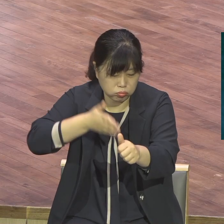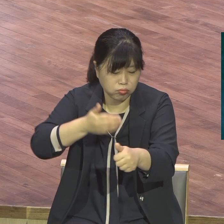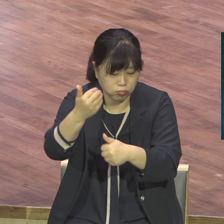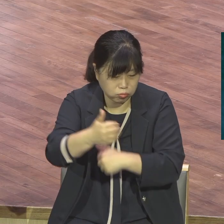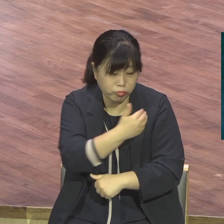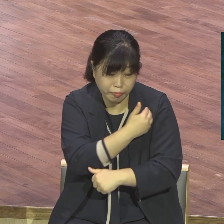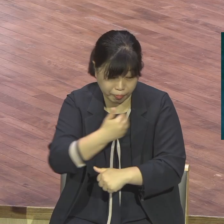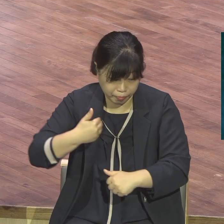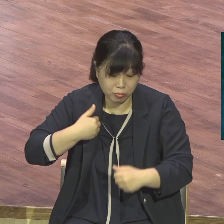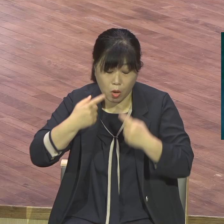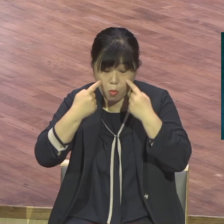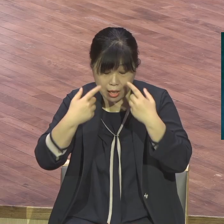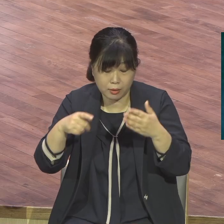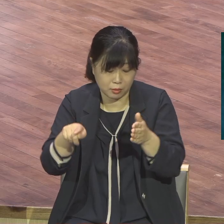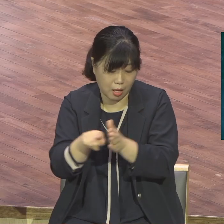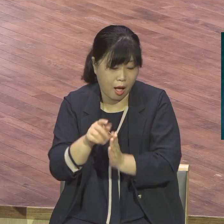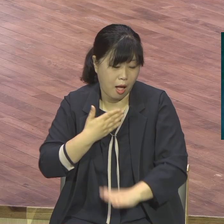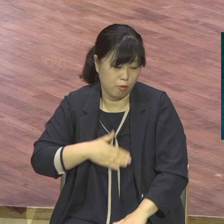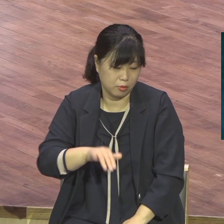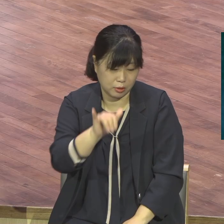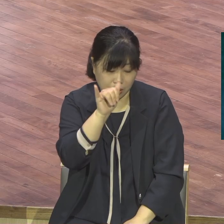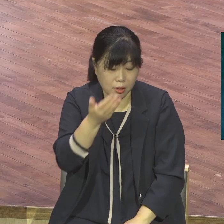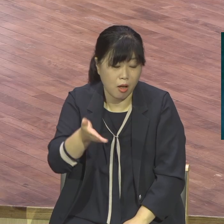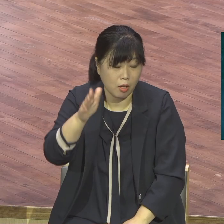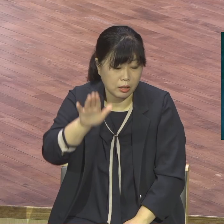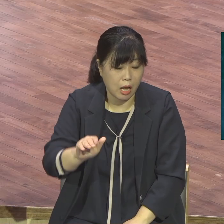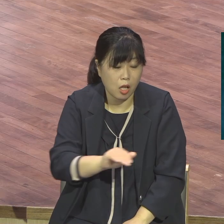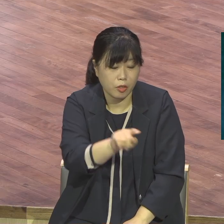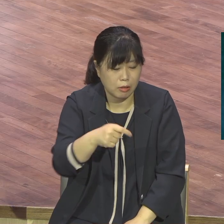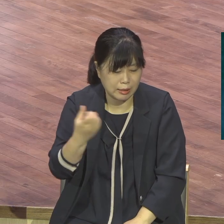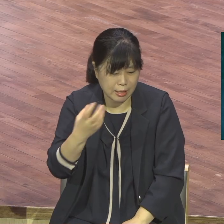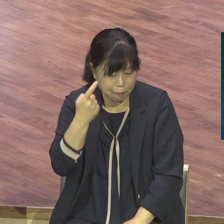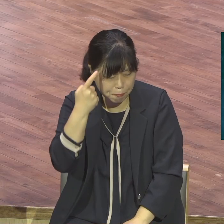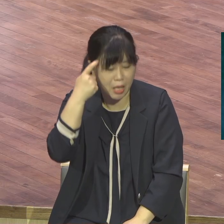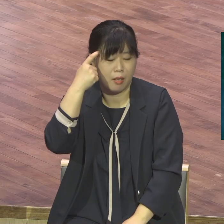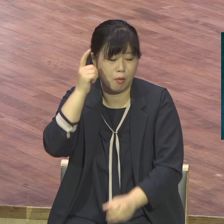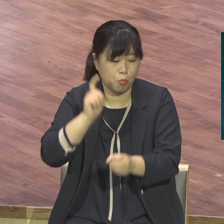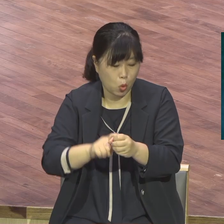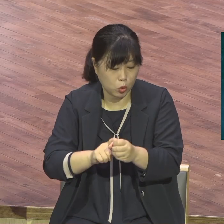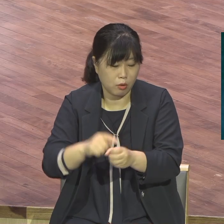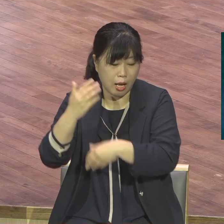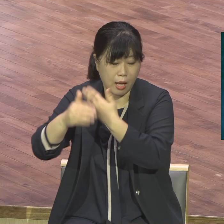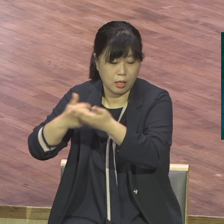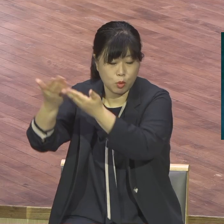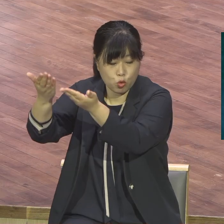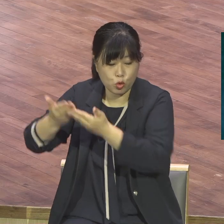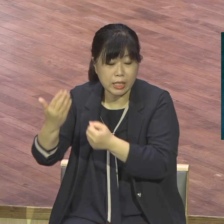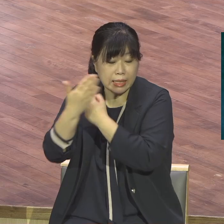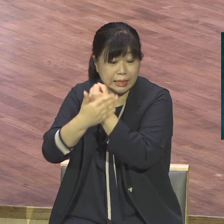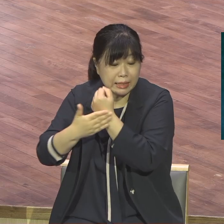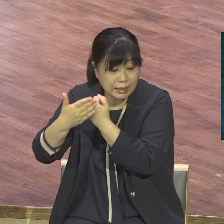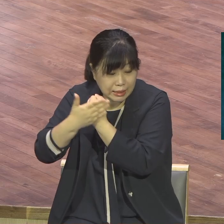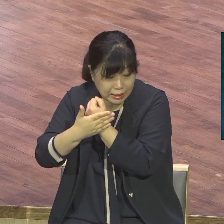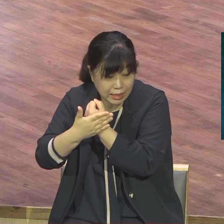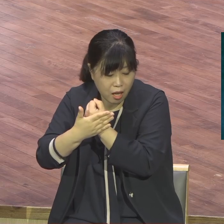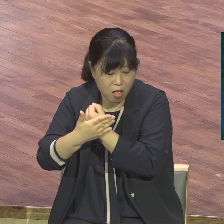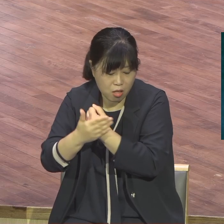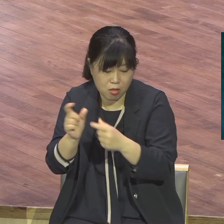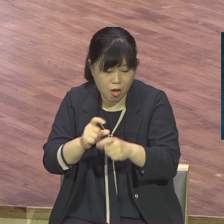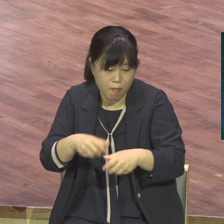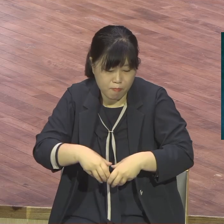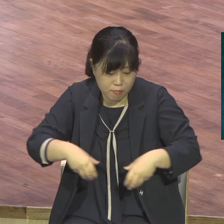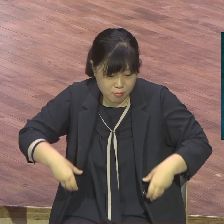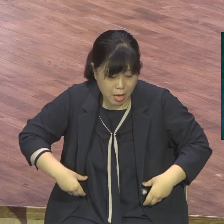서로 권하는 자임을 나도 확신하노라. 그러나 내가 너희로 다시 생각나게 하려고 하나님께서 내게 주신 은혜로 말미암아